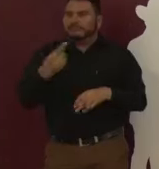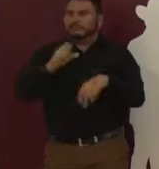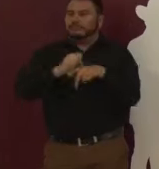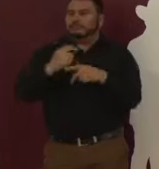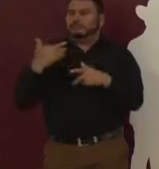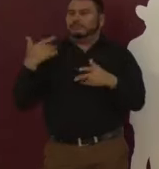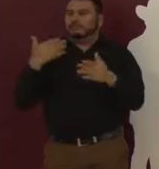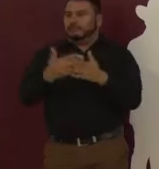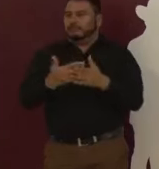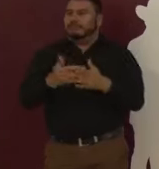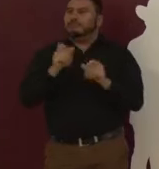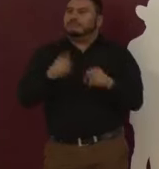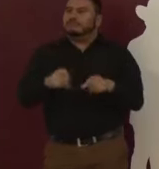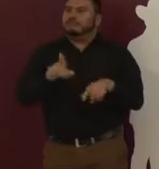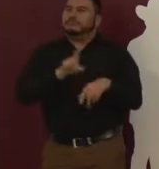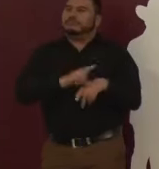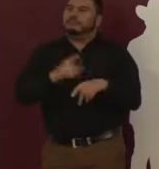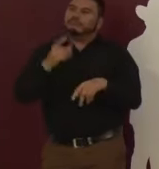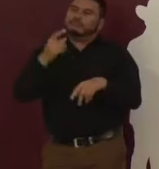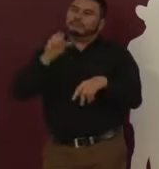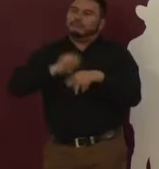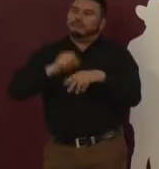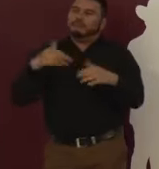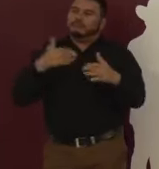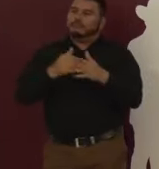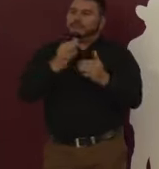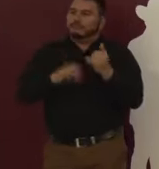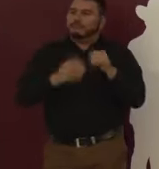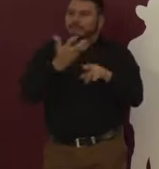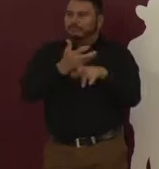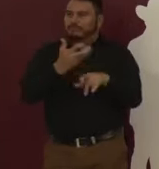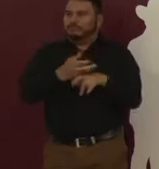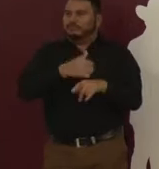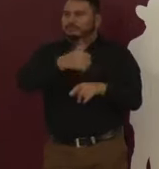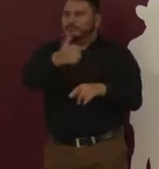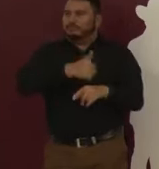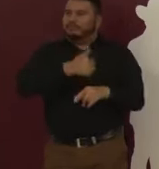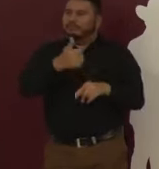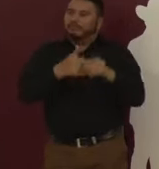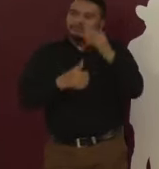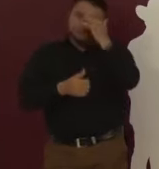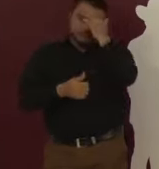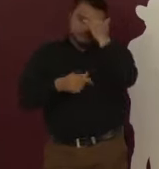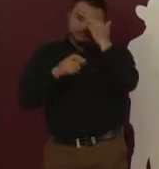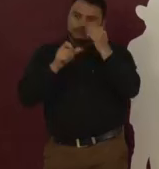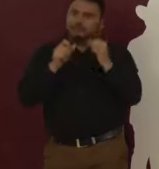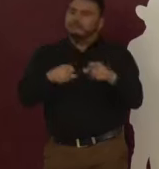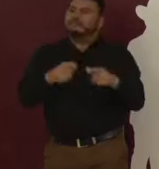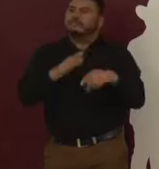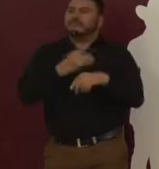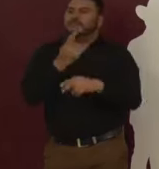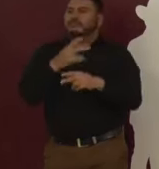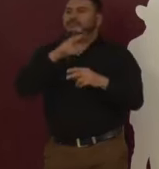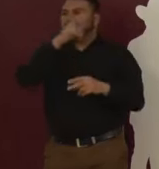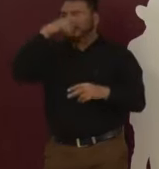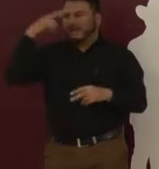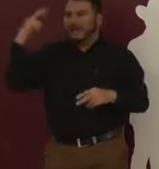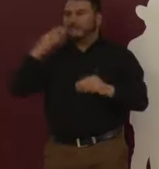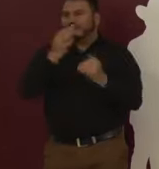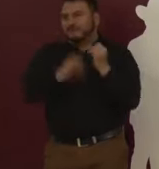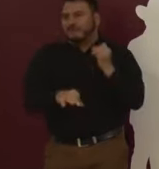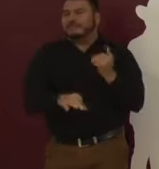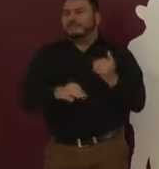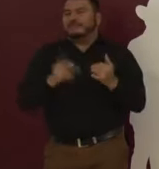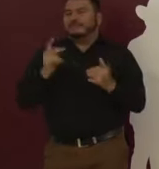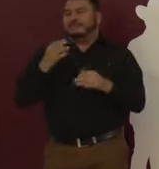semana. Es el fin de semana tradicional de Estados Unidos, de la terminación del verano, aunque todavía no termina